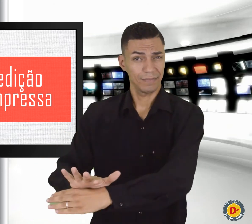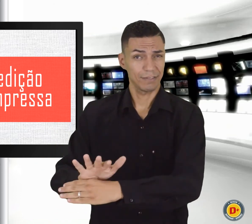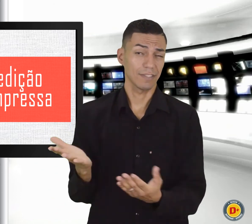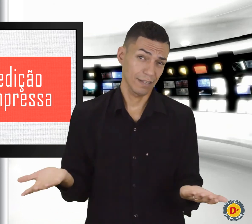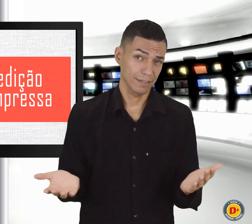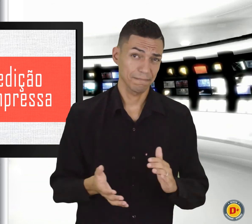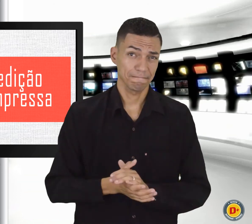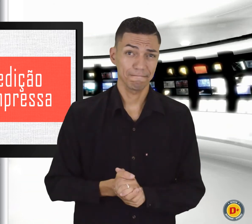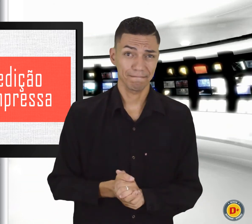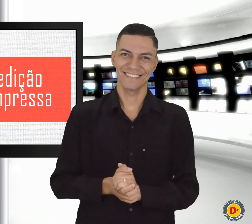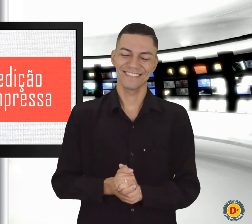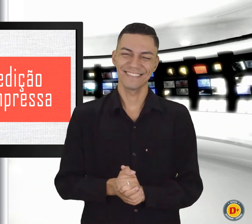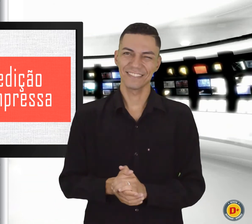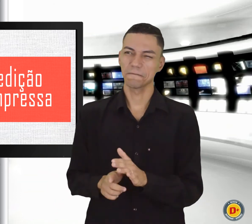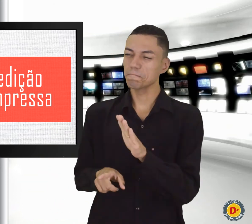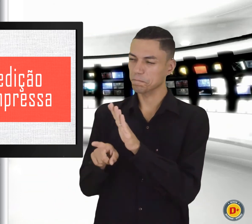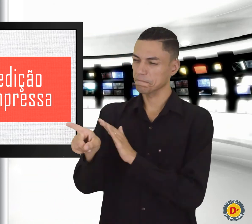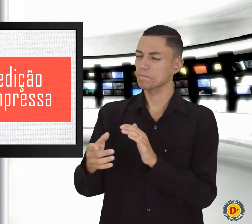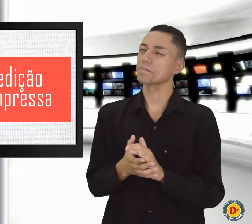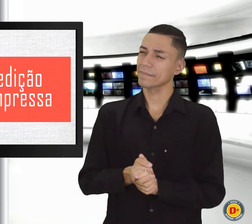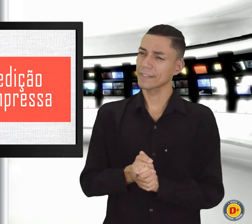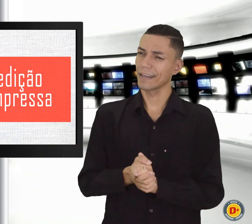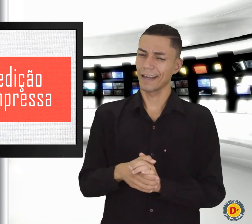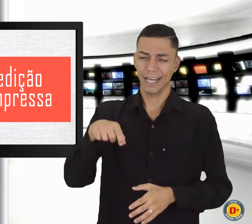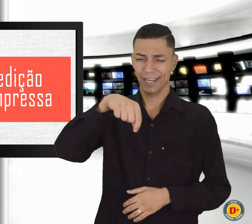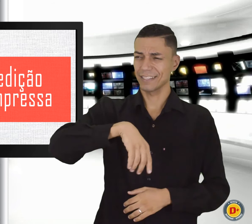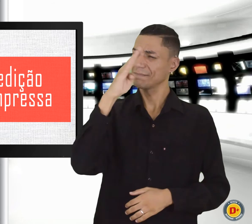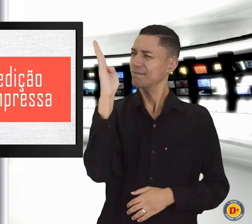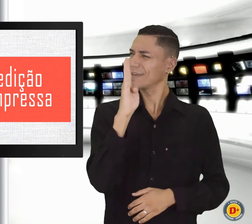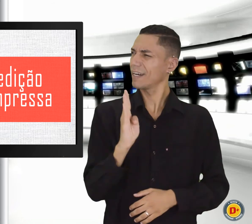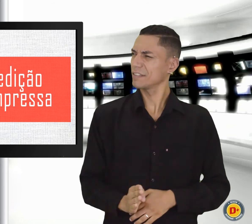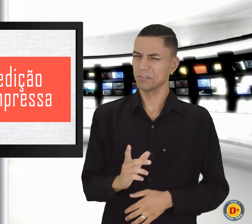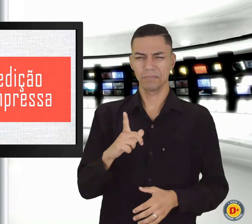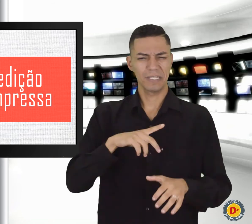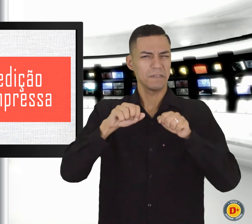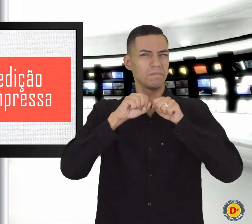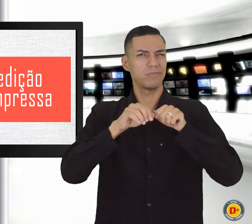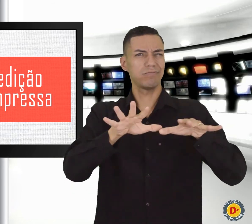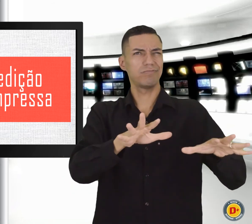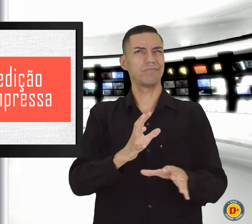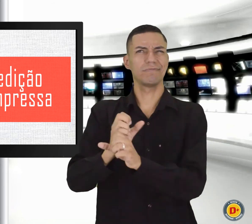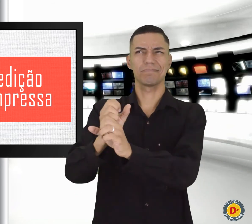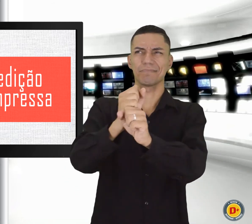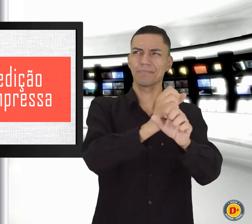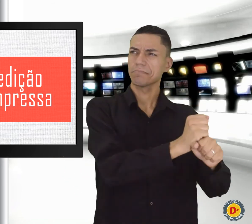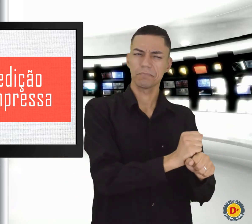Em que estágio se encontra o emprego apoiado no Brasil e como difundir mais essa